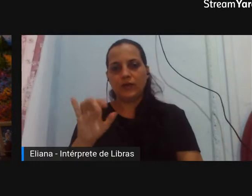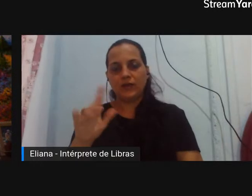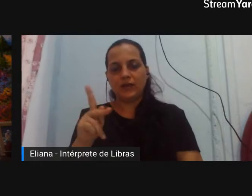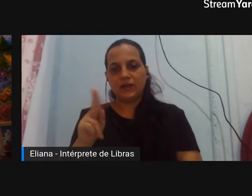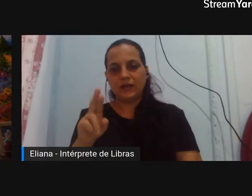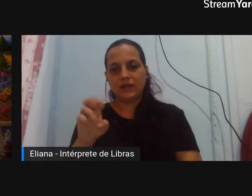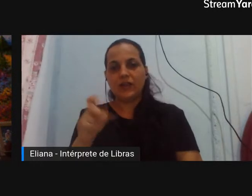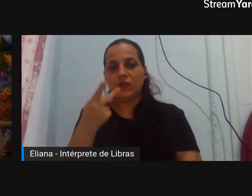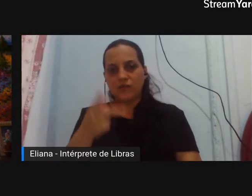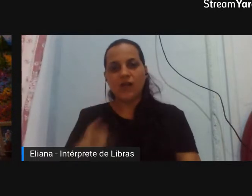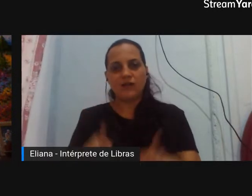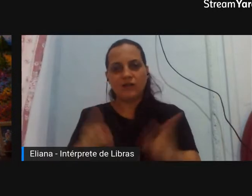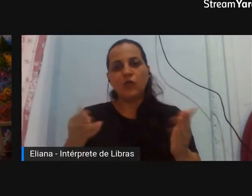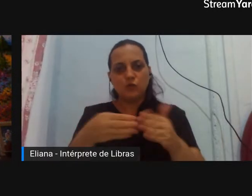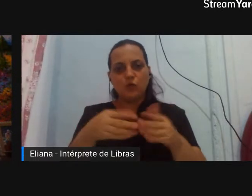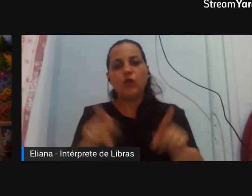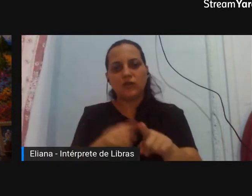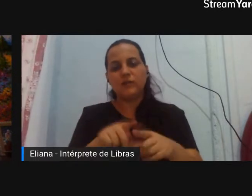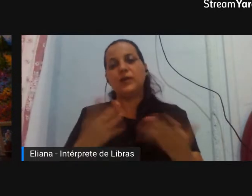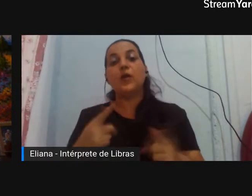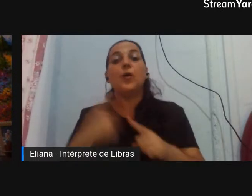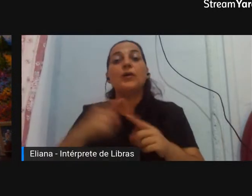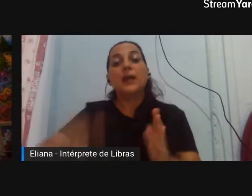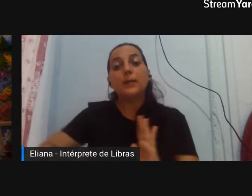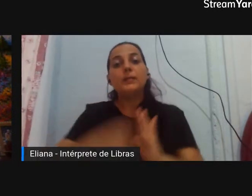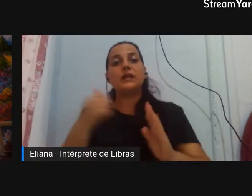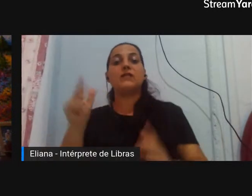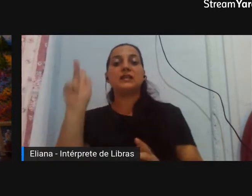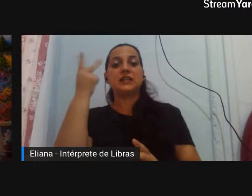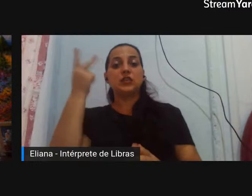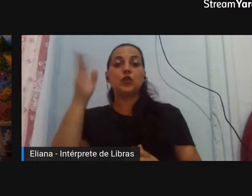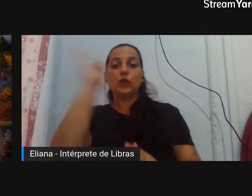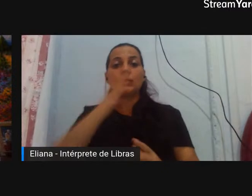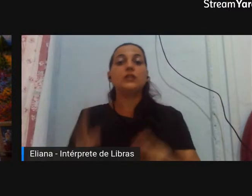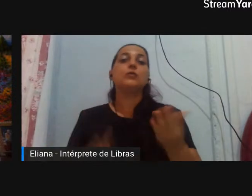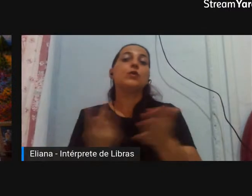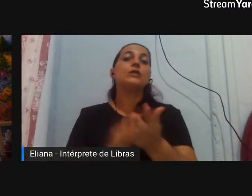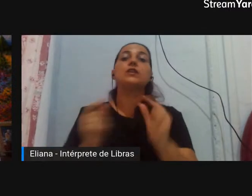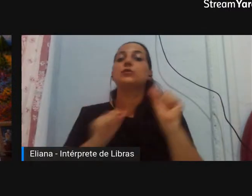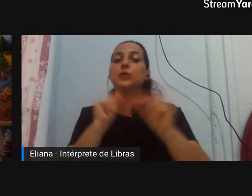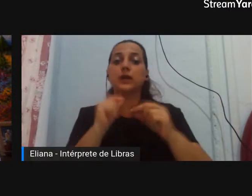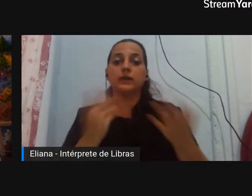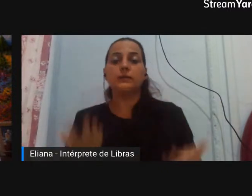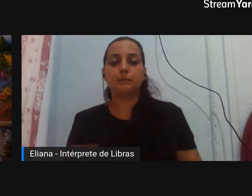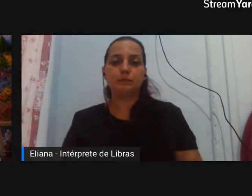brasileira se cria uma rede, isto é,